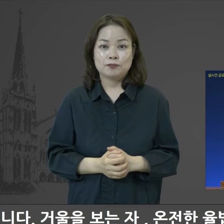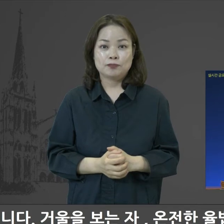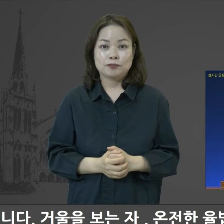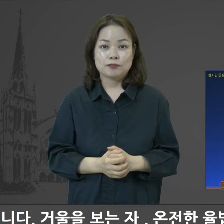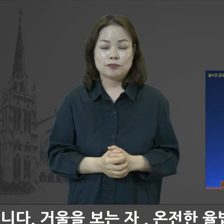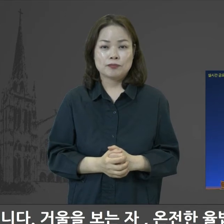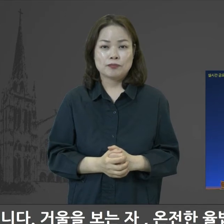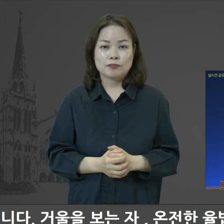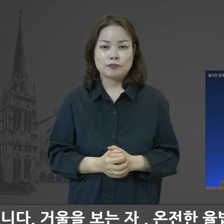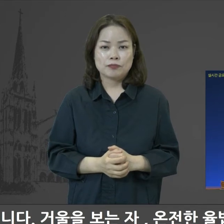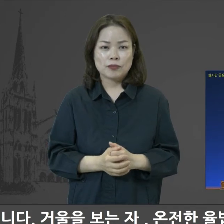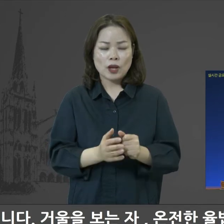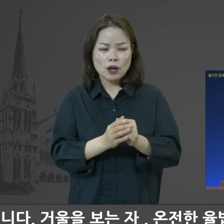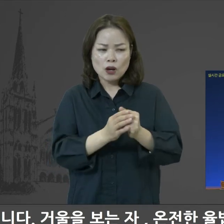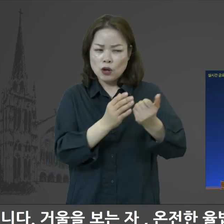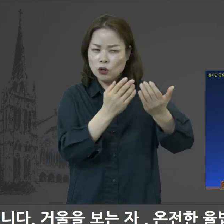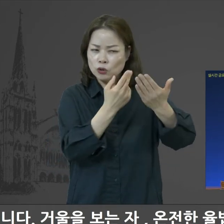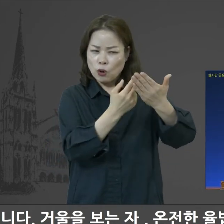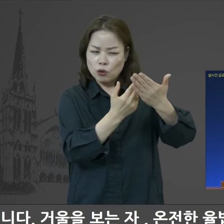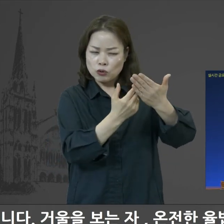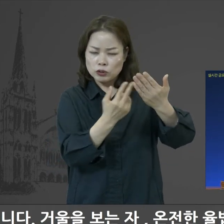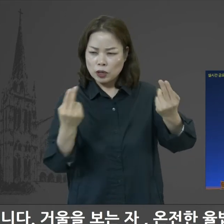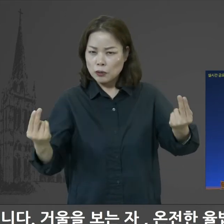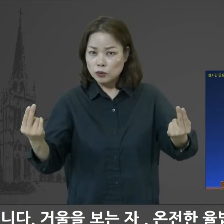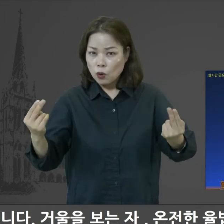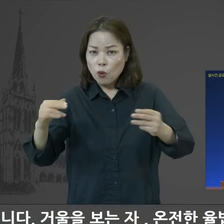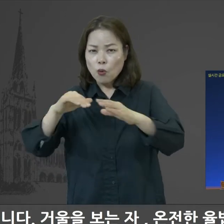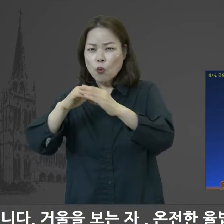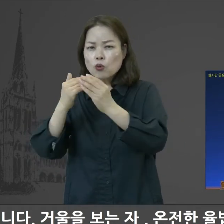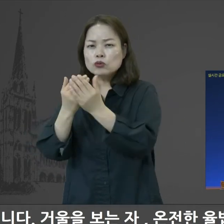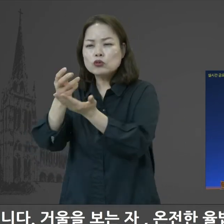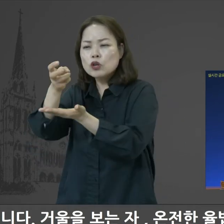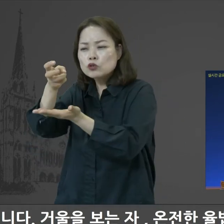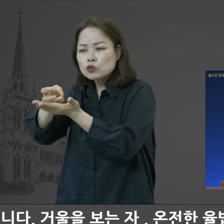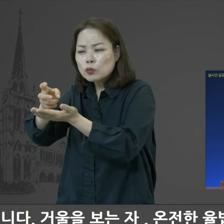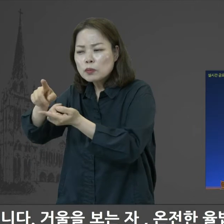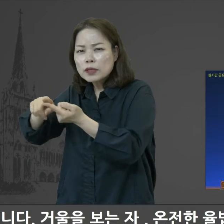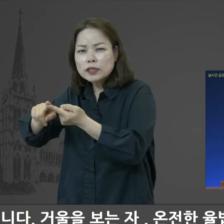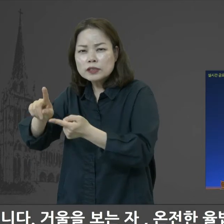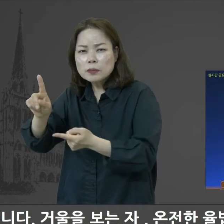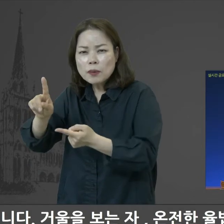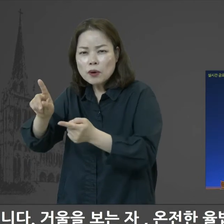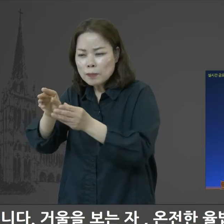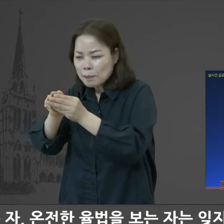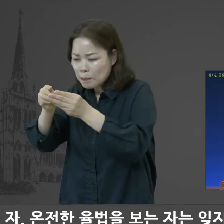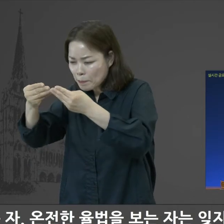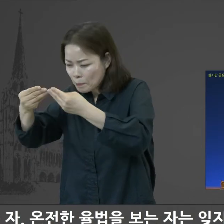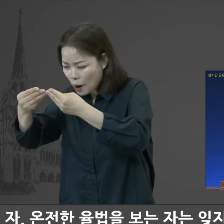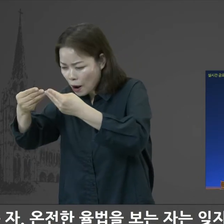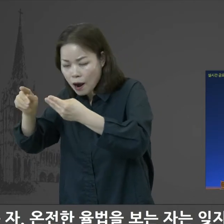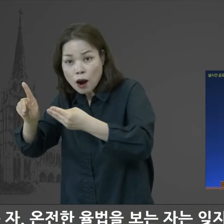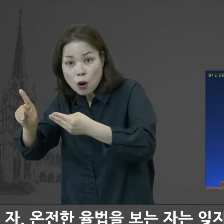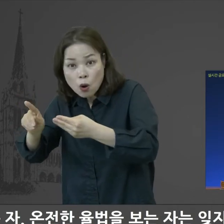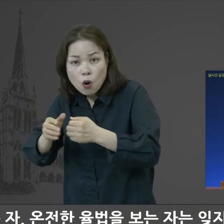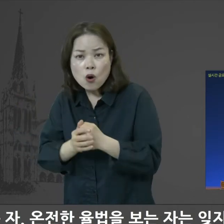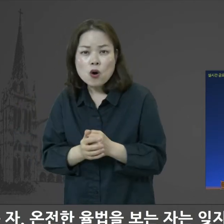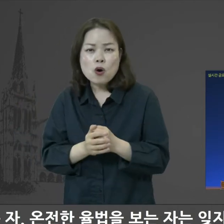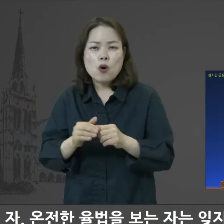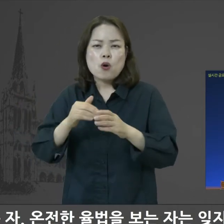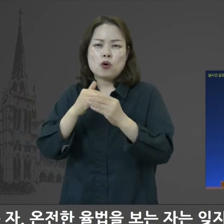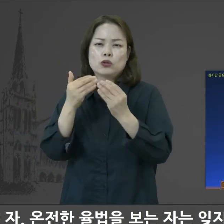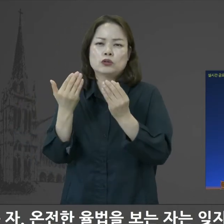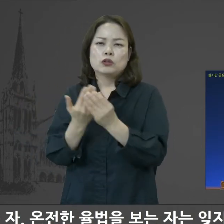거울에 대조되는 것이 온전한 율법인데, 그럼 온전한 율법이 뭔가를 이제 찾아봐야 됩니다. 온전한 율법이